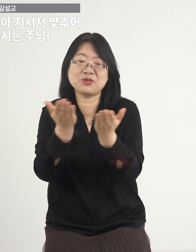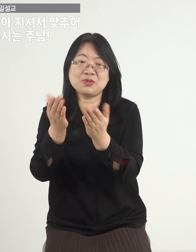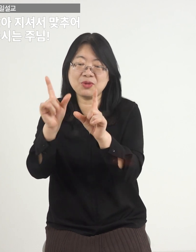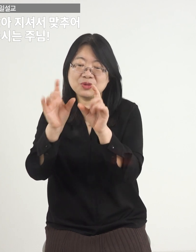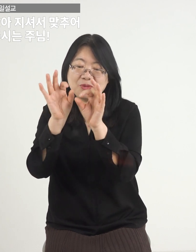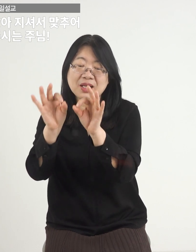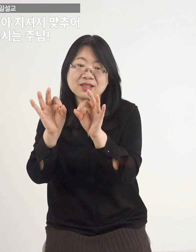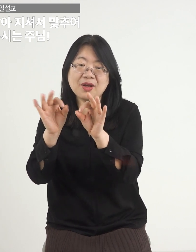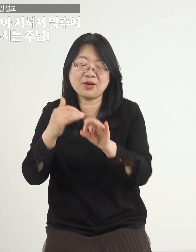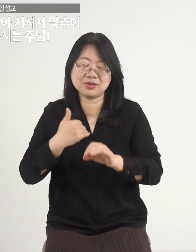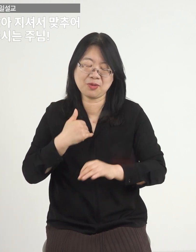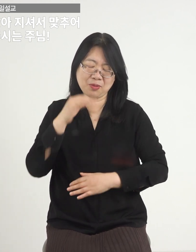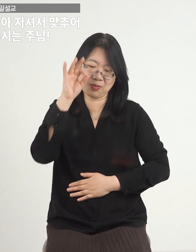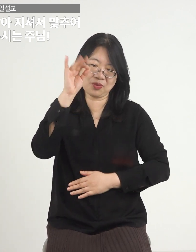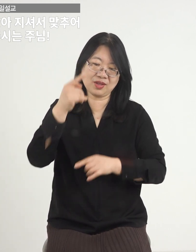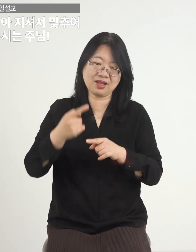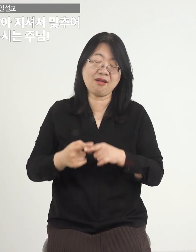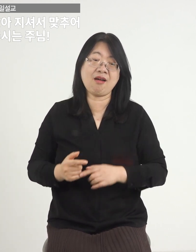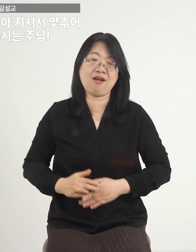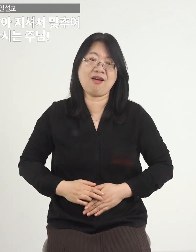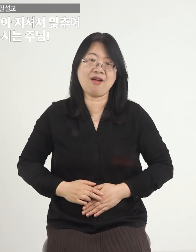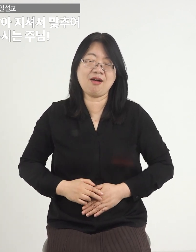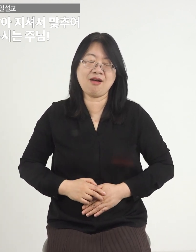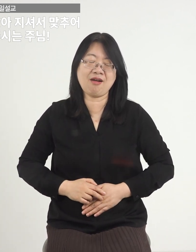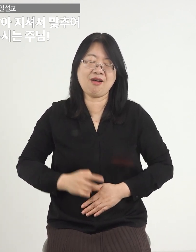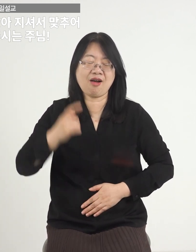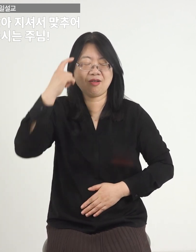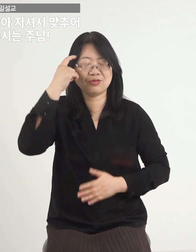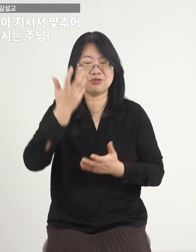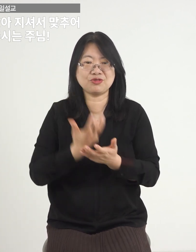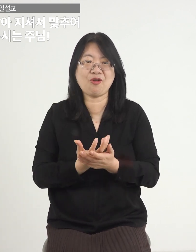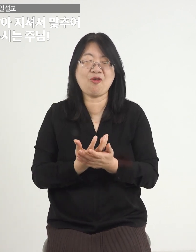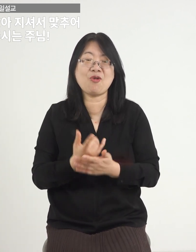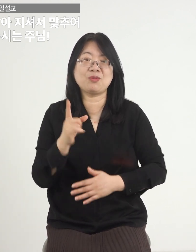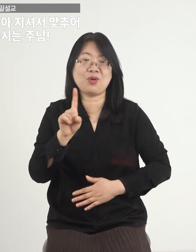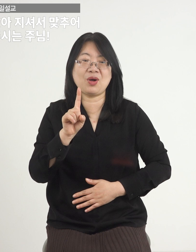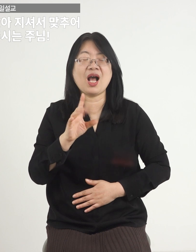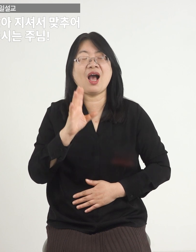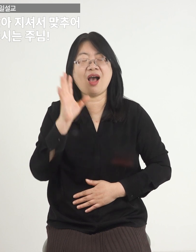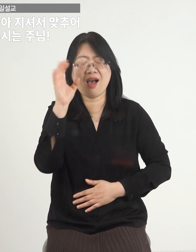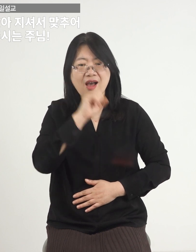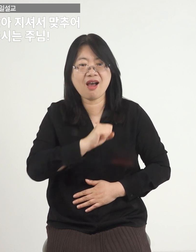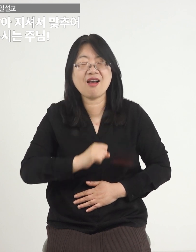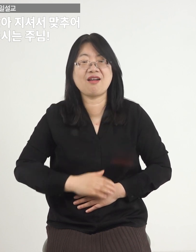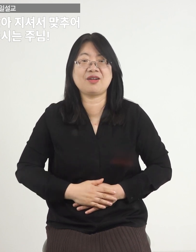그 모습을 보다가 충격을 받았어요.